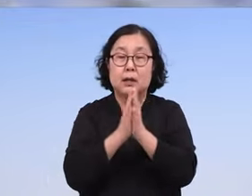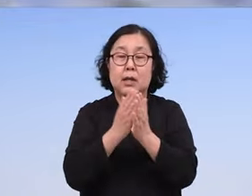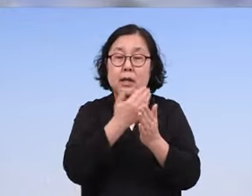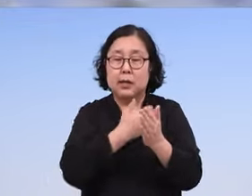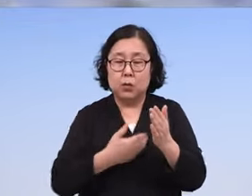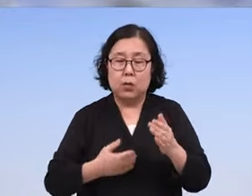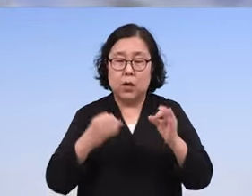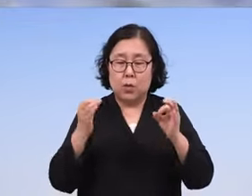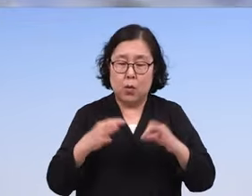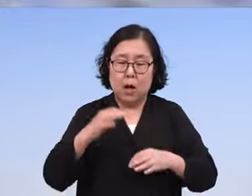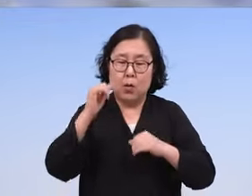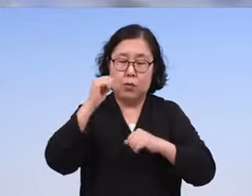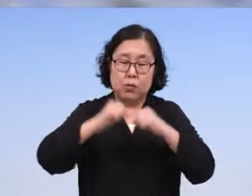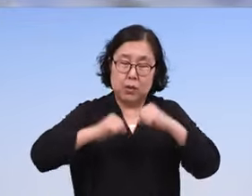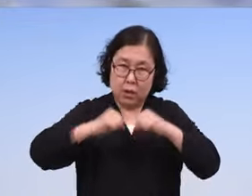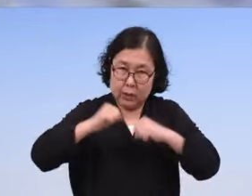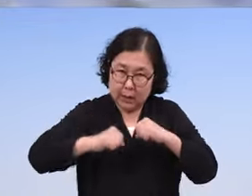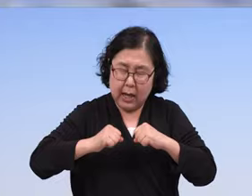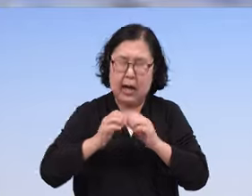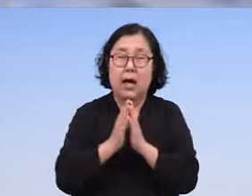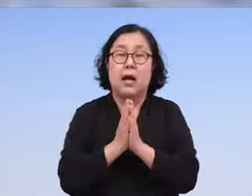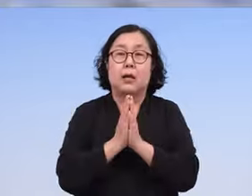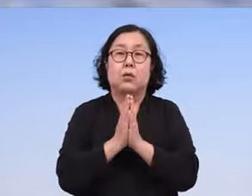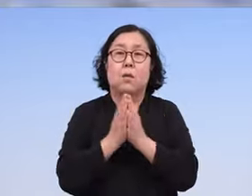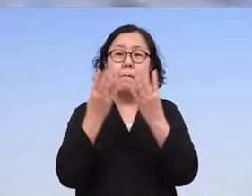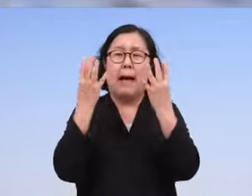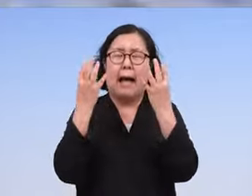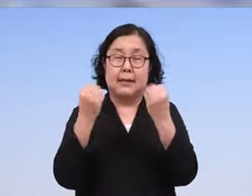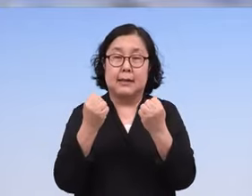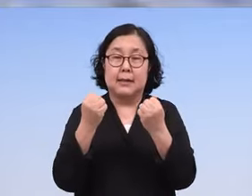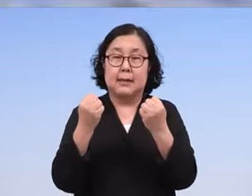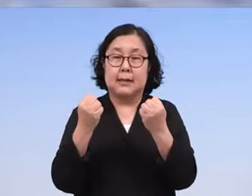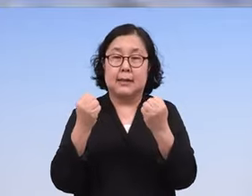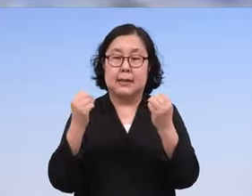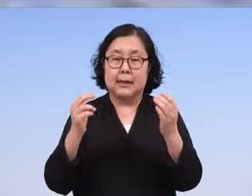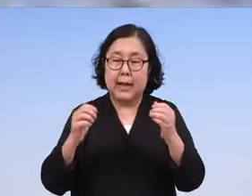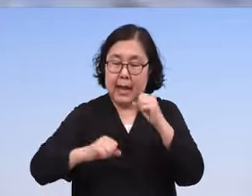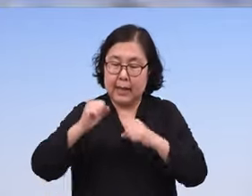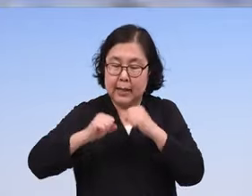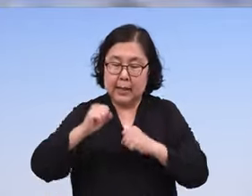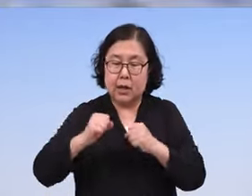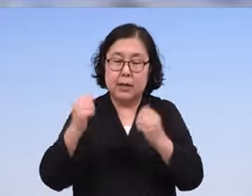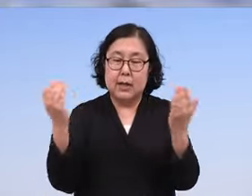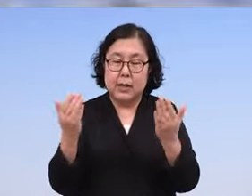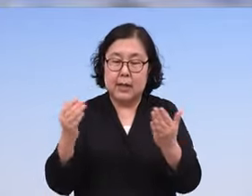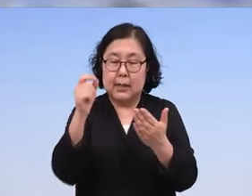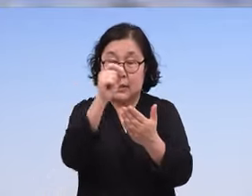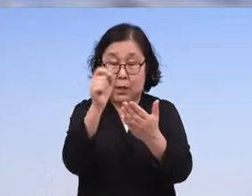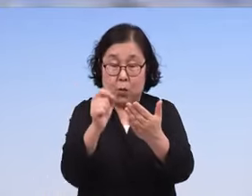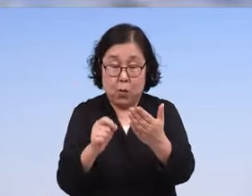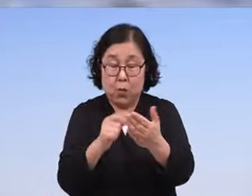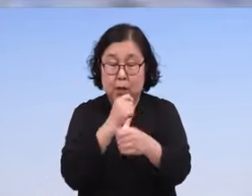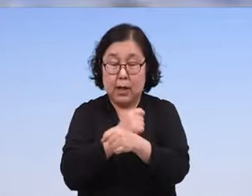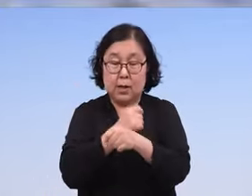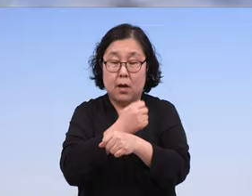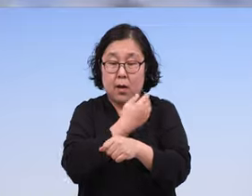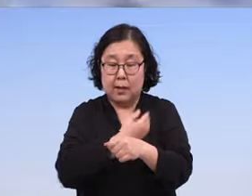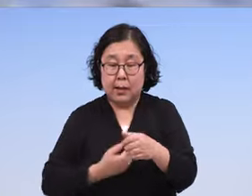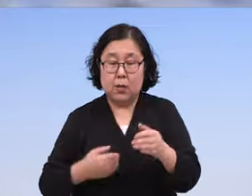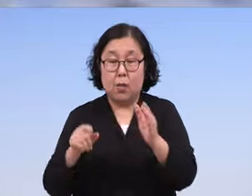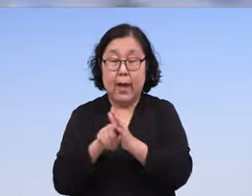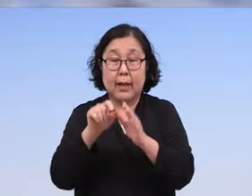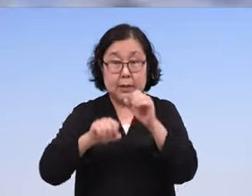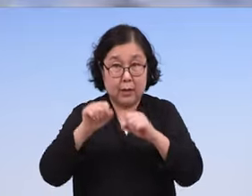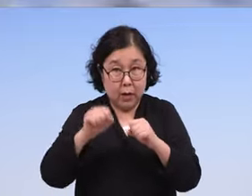사도들의 놀라운 역사, 사도들의 일, 수많은 행했던 일들을 기록해서